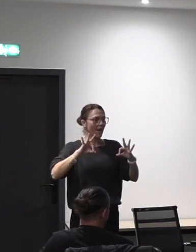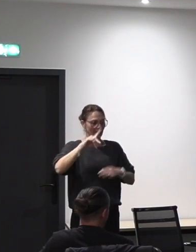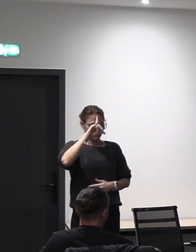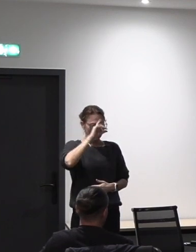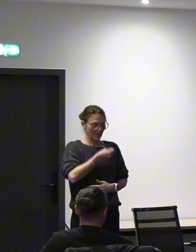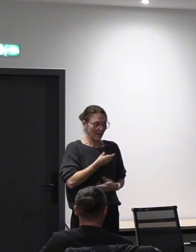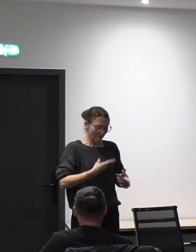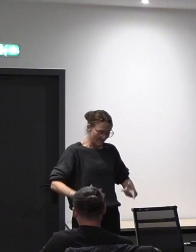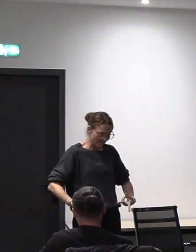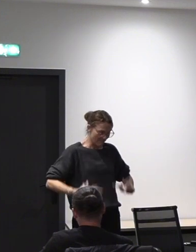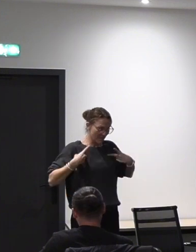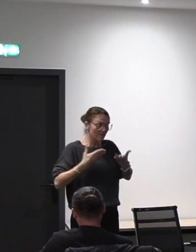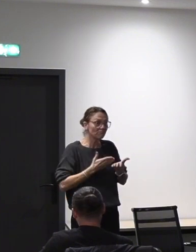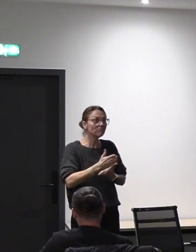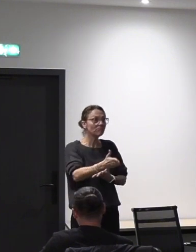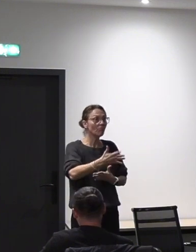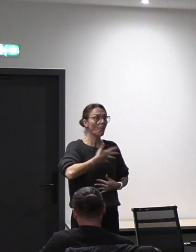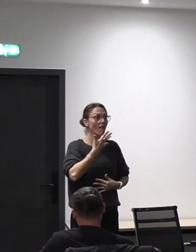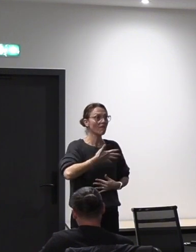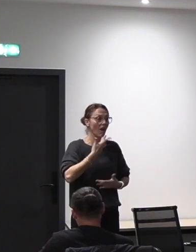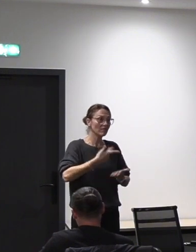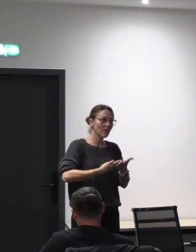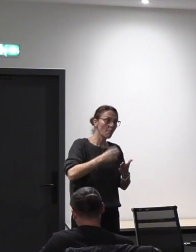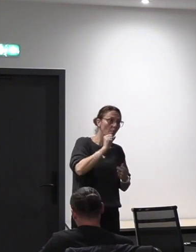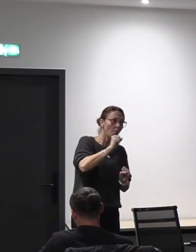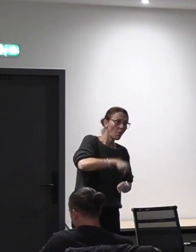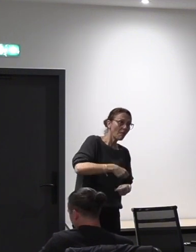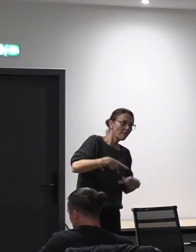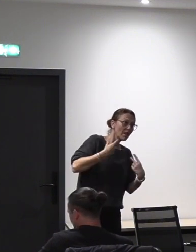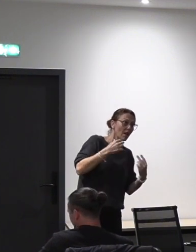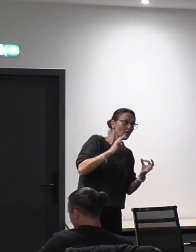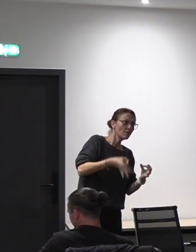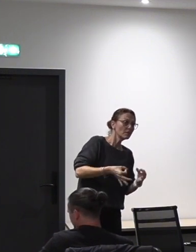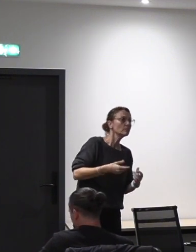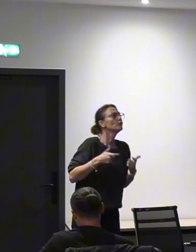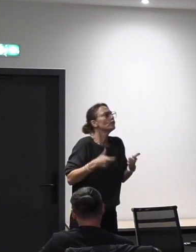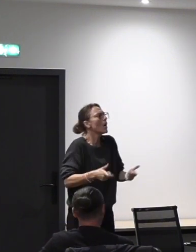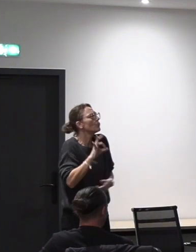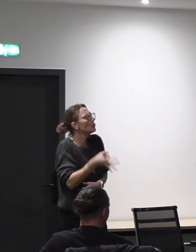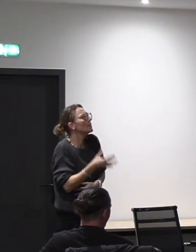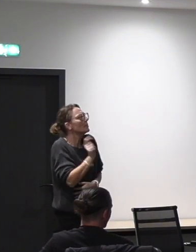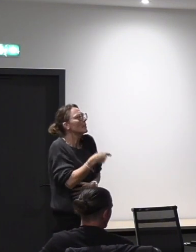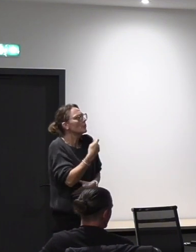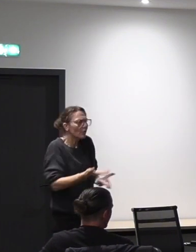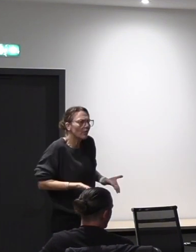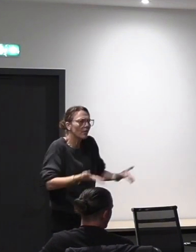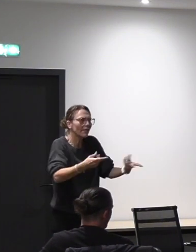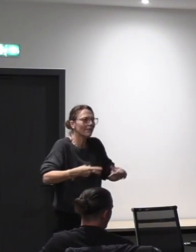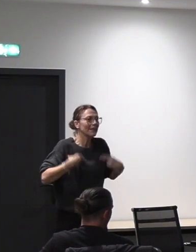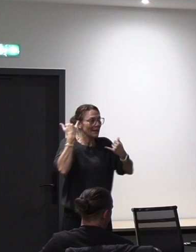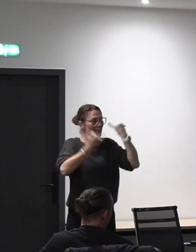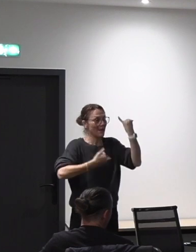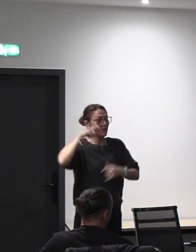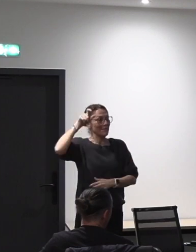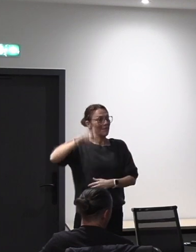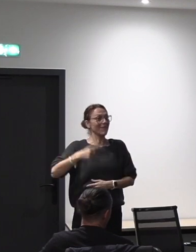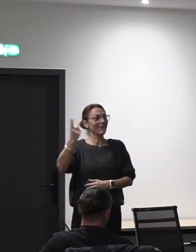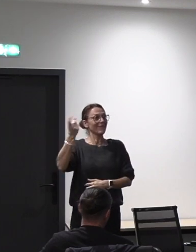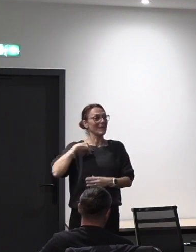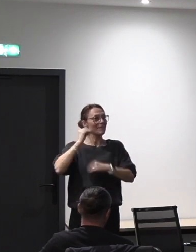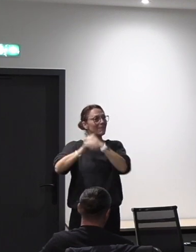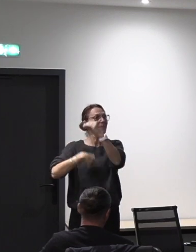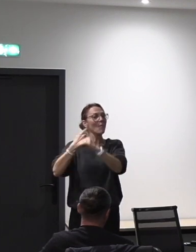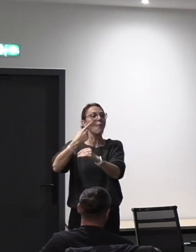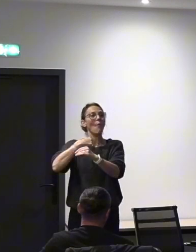vie vaut-elle ou non le coup d'être vécue? Et il répond évidemment, bien sûr que ça vaut le coup. Hein. Puisque vous dites à un martien, tu sais pas pourquoi